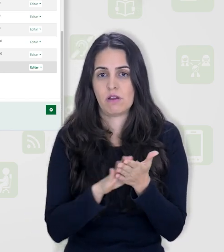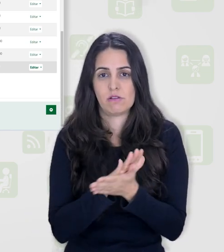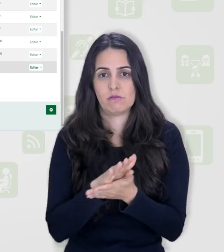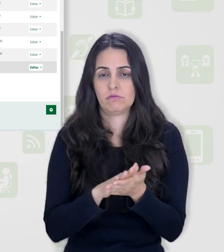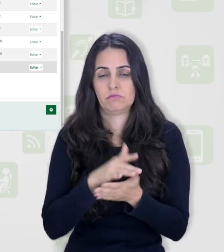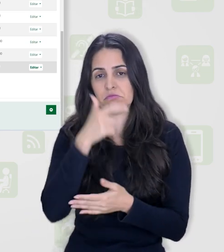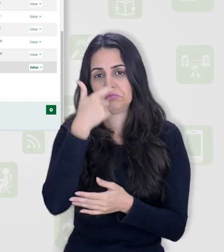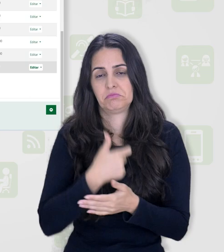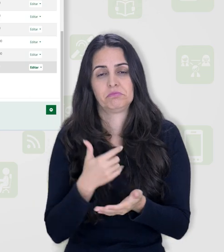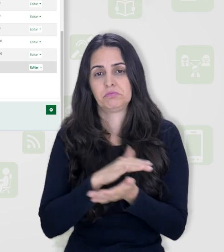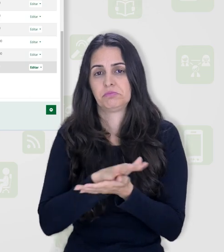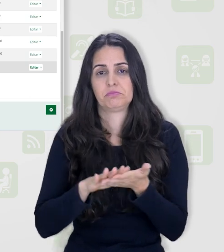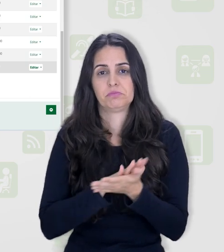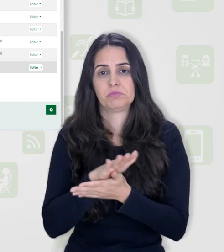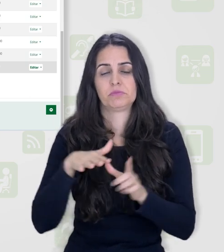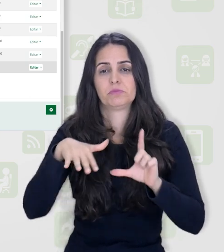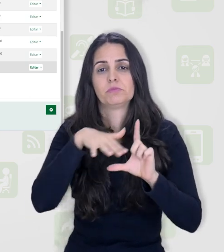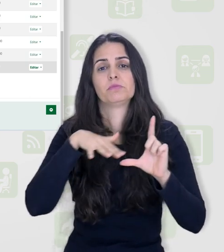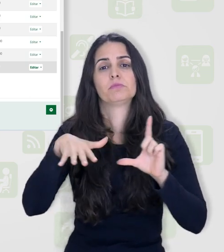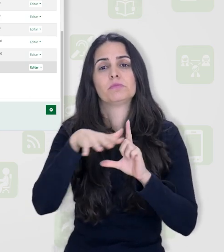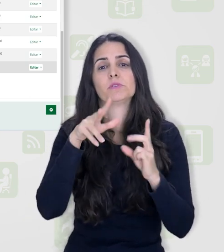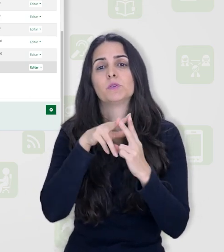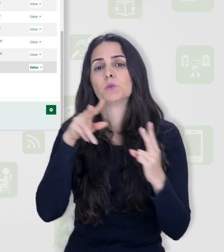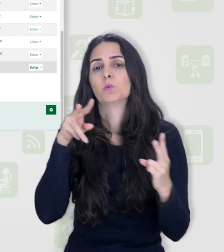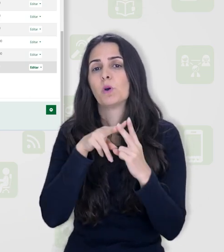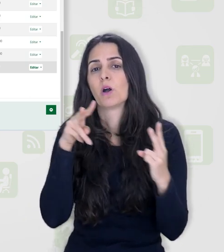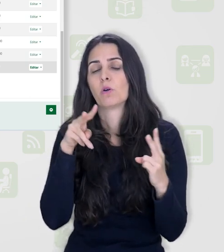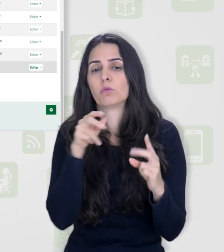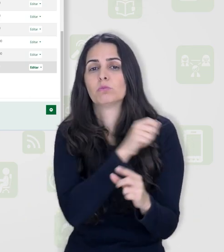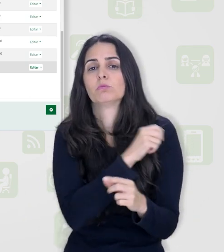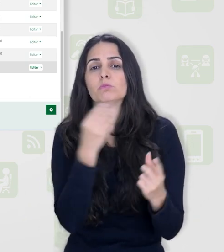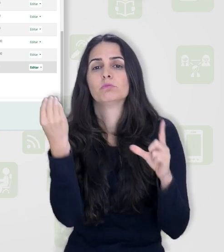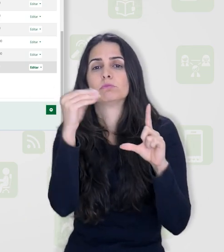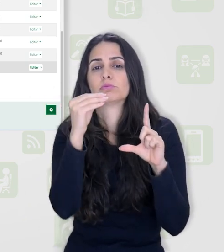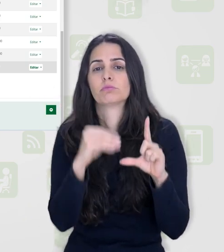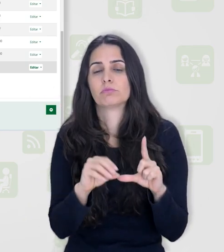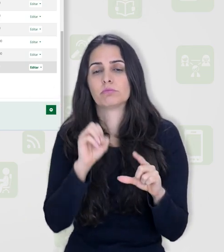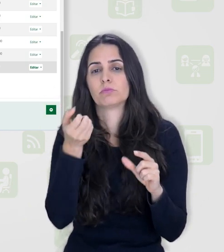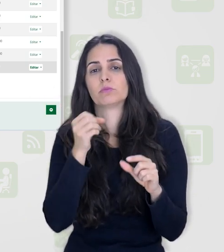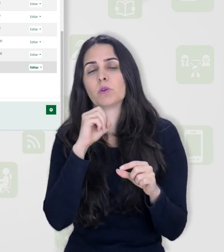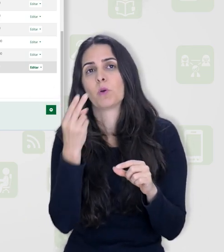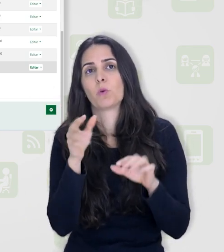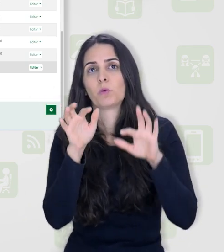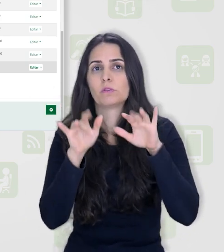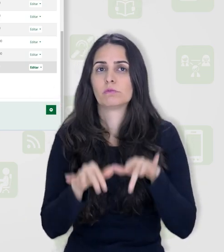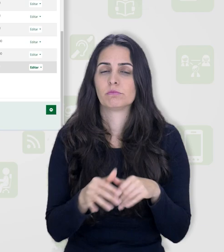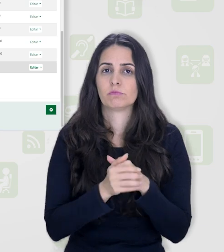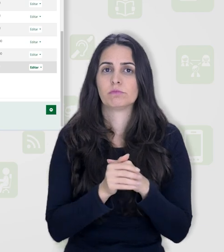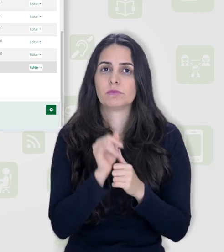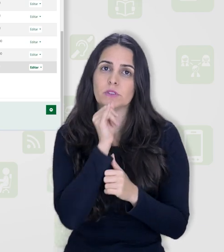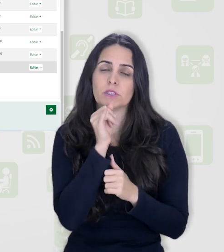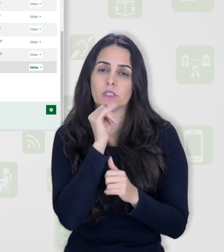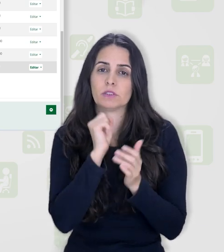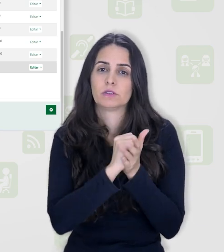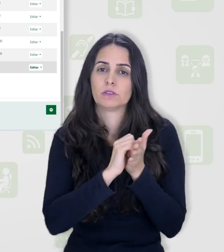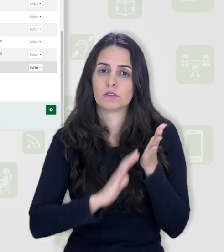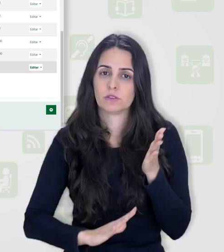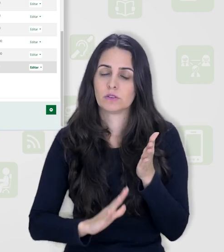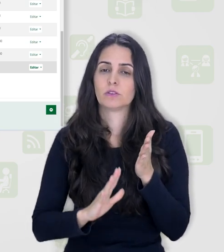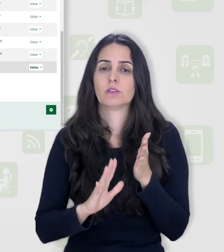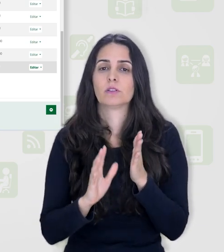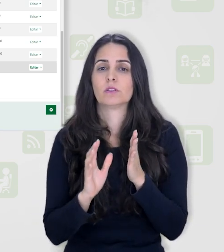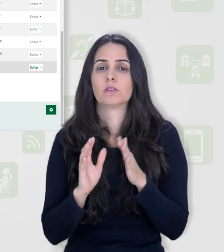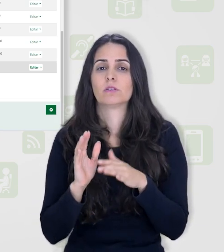tinha nem nada no ambiente virtual para que o aluno postasse ou para que ele escrevesse vamos dar o exemplo de uma atividade